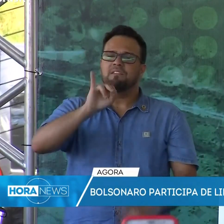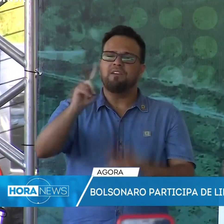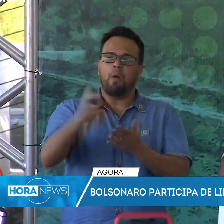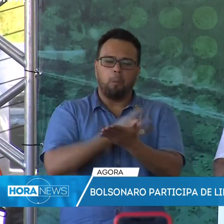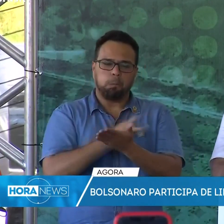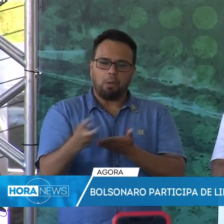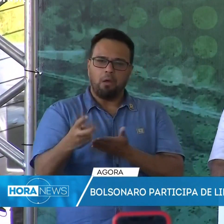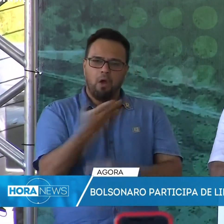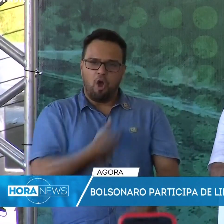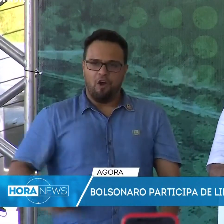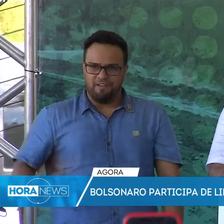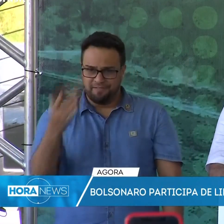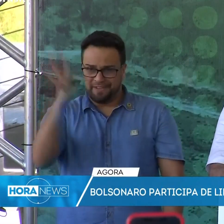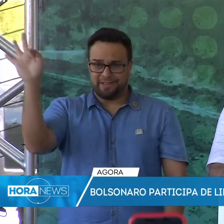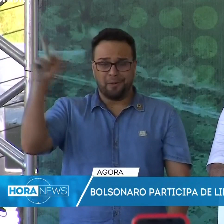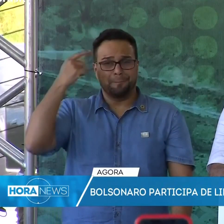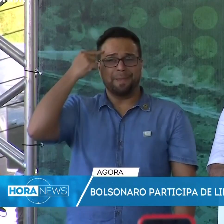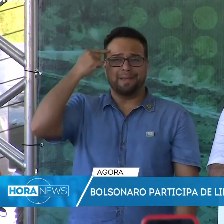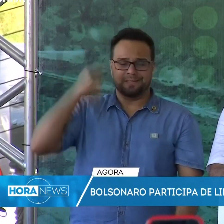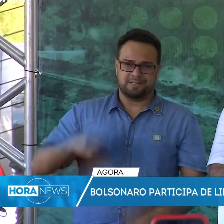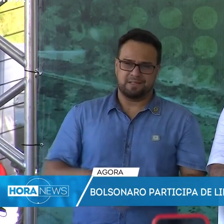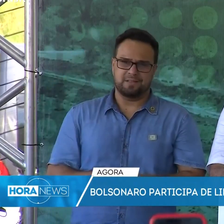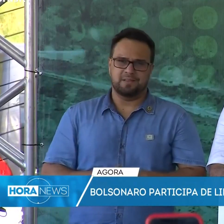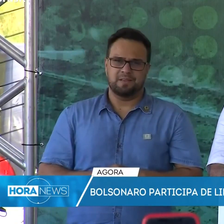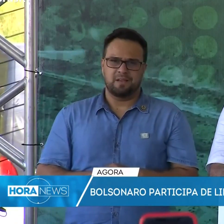governo federal.